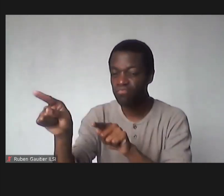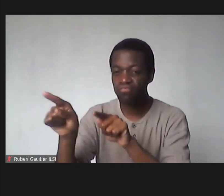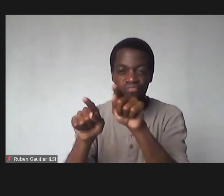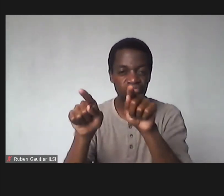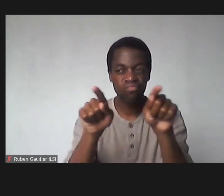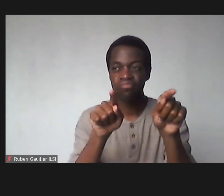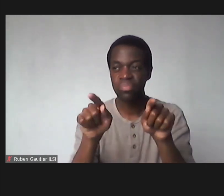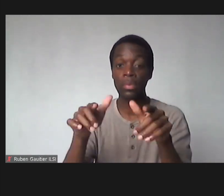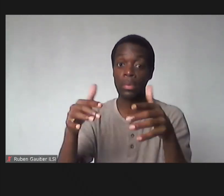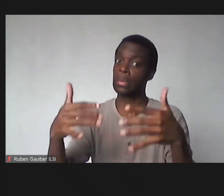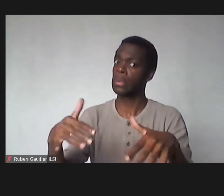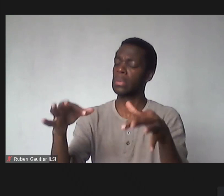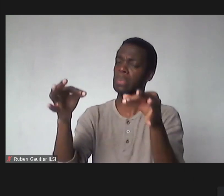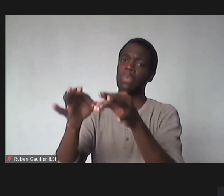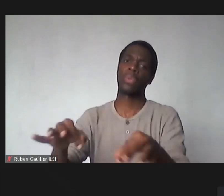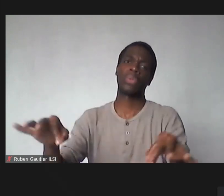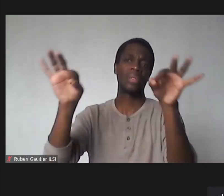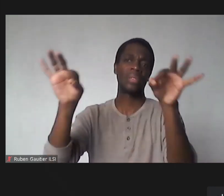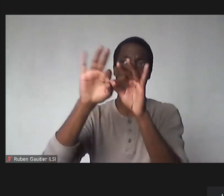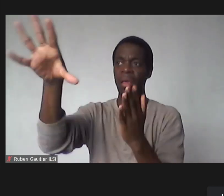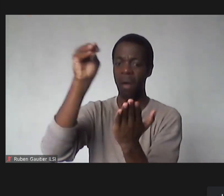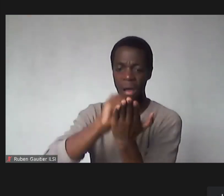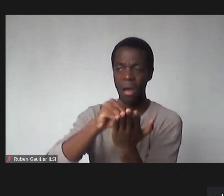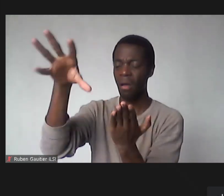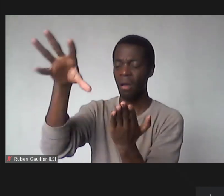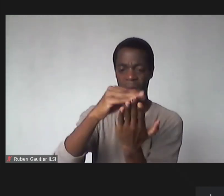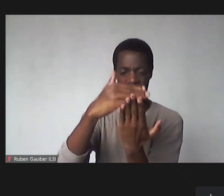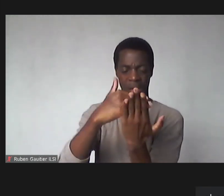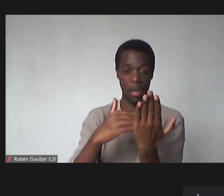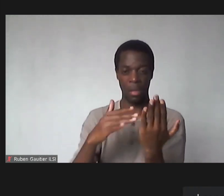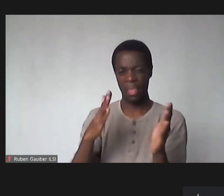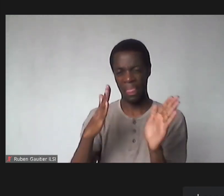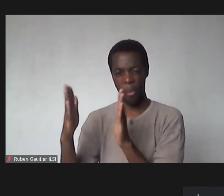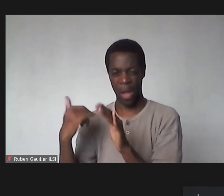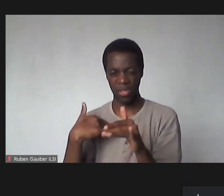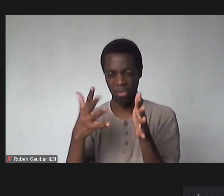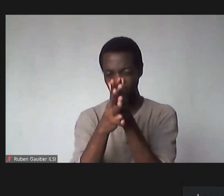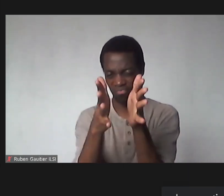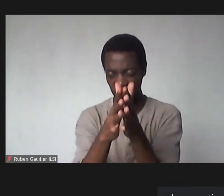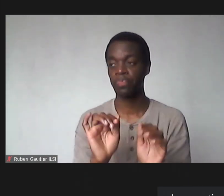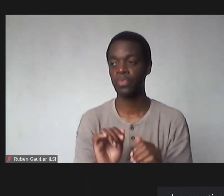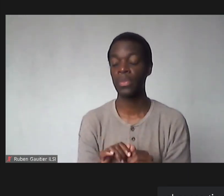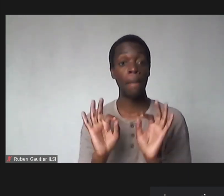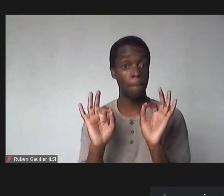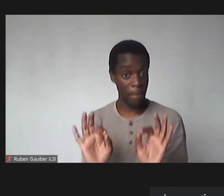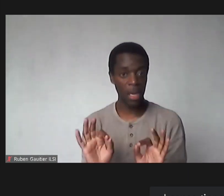súper importante, y vamos a hablar de esto más adelante, pero tiene un espacio mucho más chico en